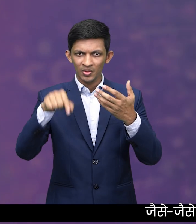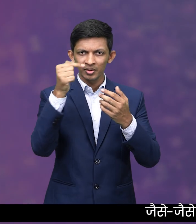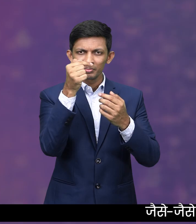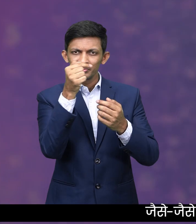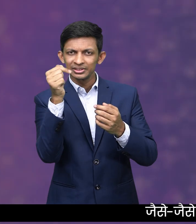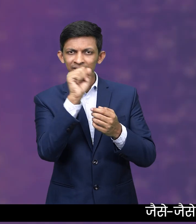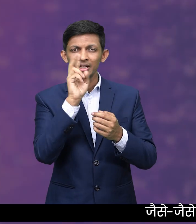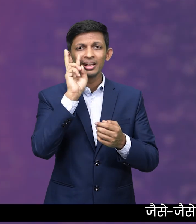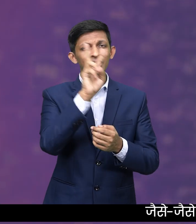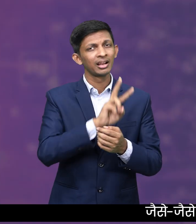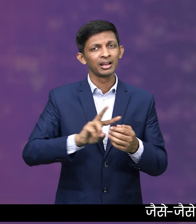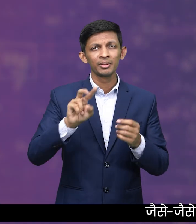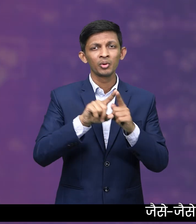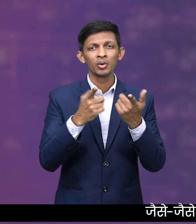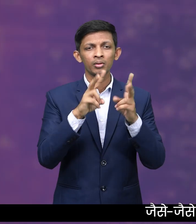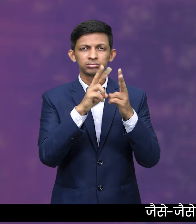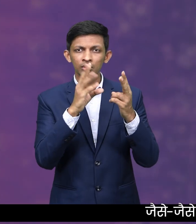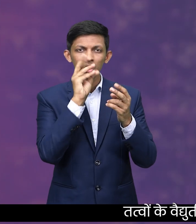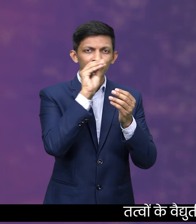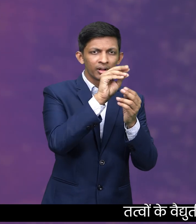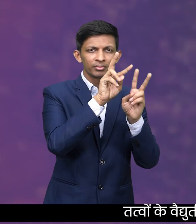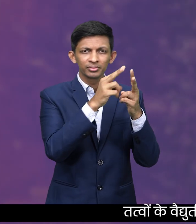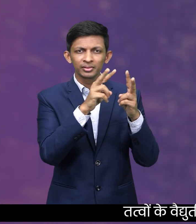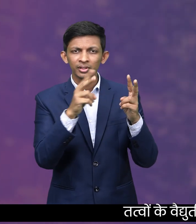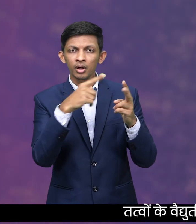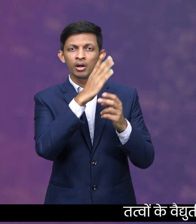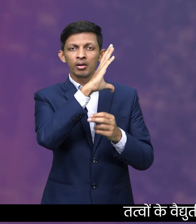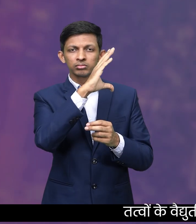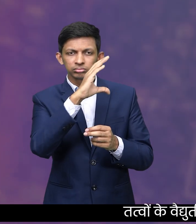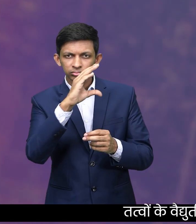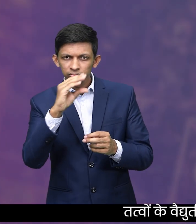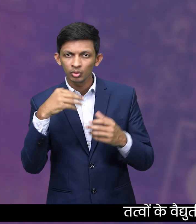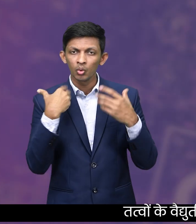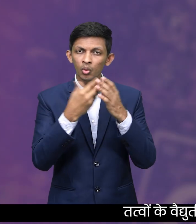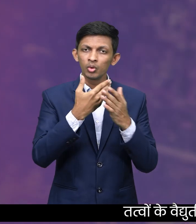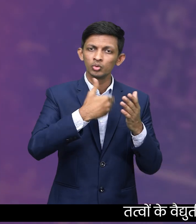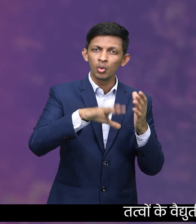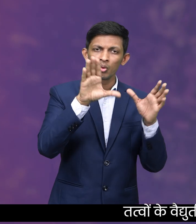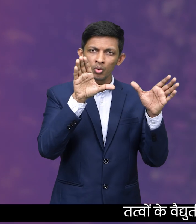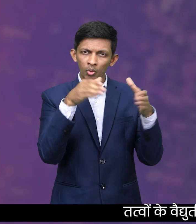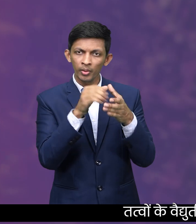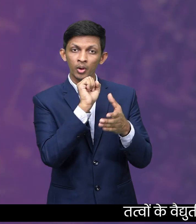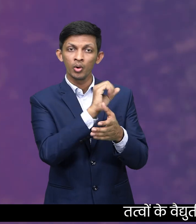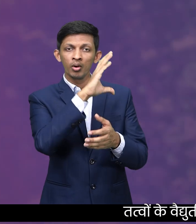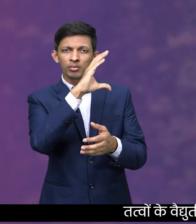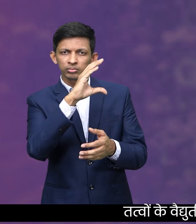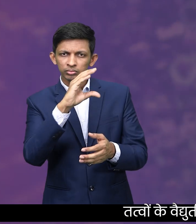हम एक समूह में नीचे जाते हैं, तत्वों या वैद्युतीय ऋणात्मकता मान घटते जाते हैं